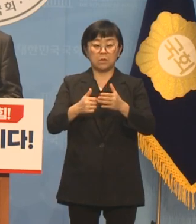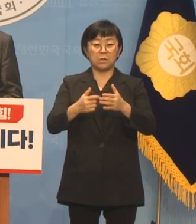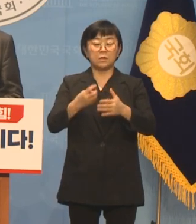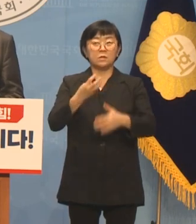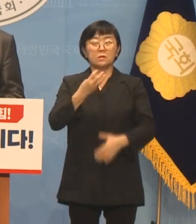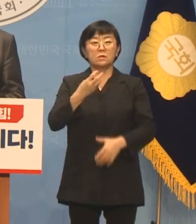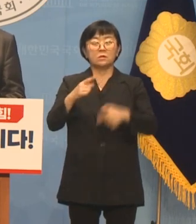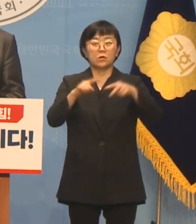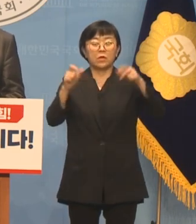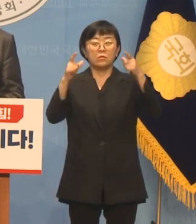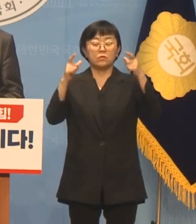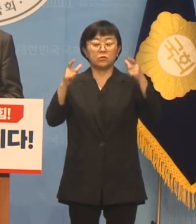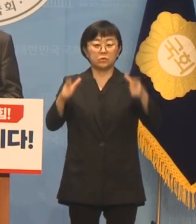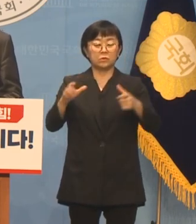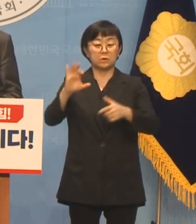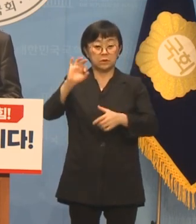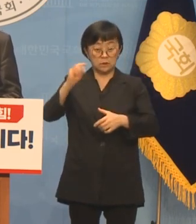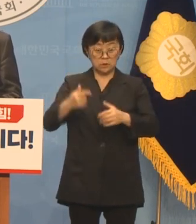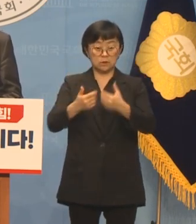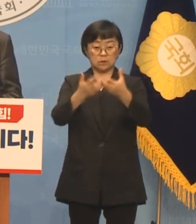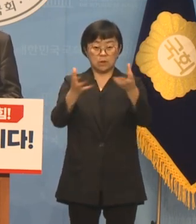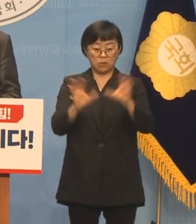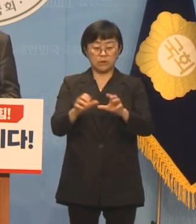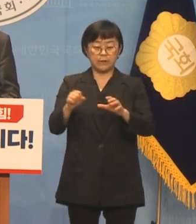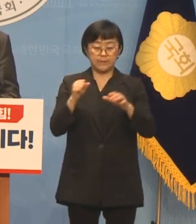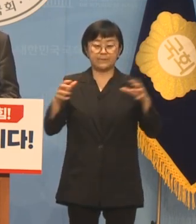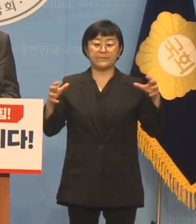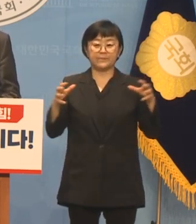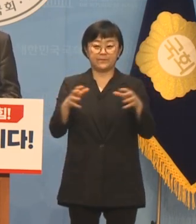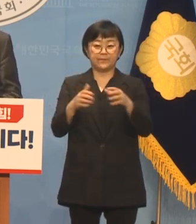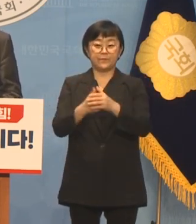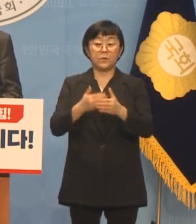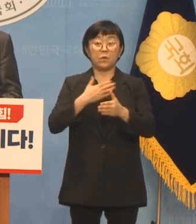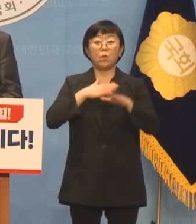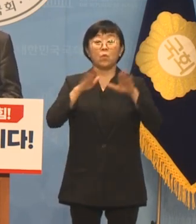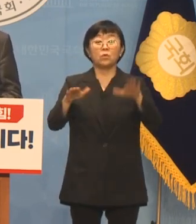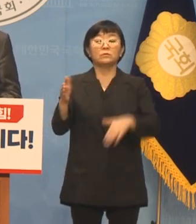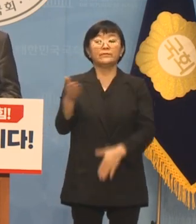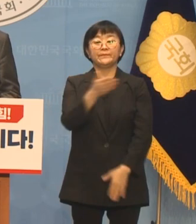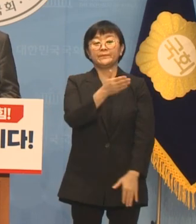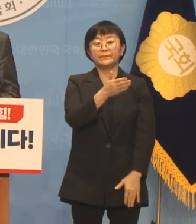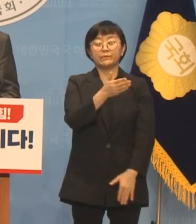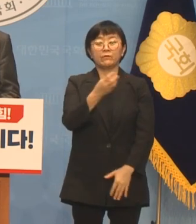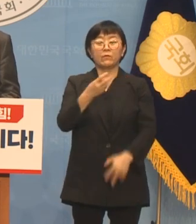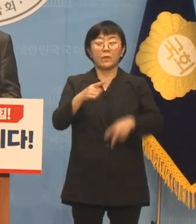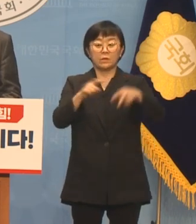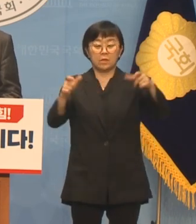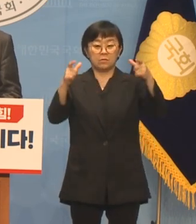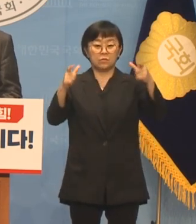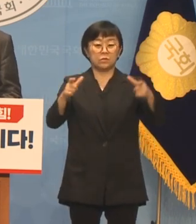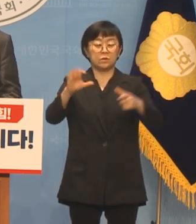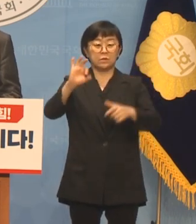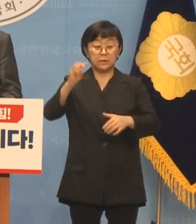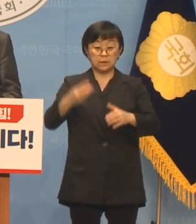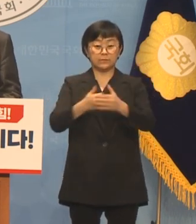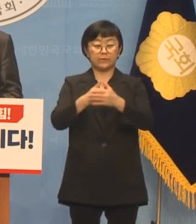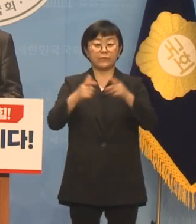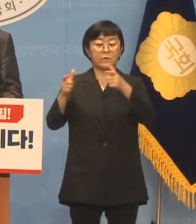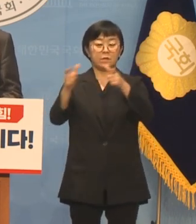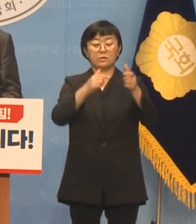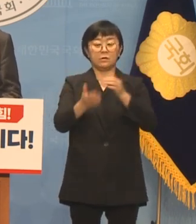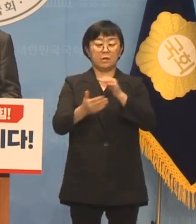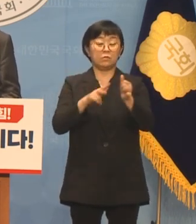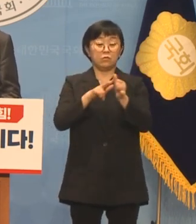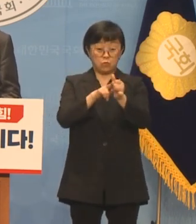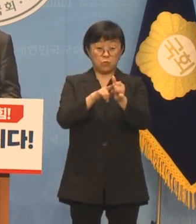을 당원들이 똘똘 뭉쳐야 합니다. 저는 오늘부터 서대문 을 지역에서 예비